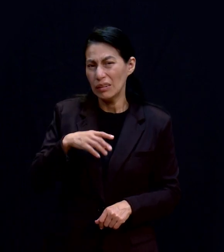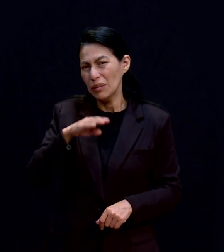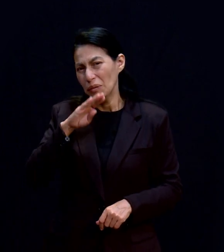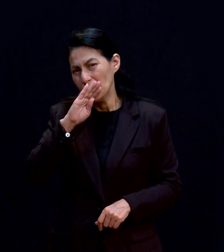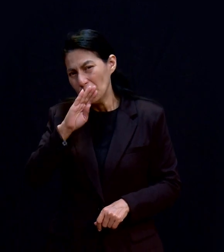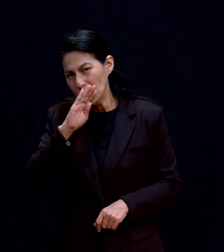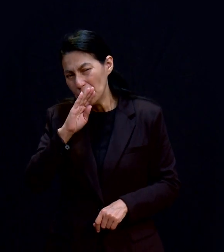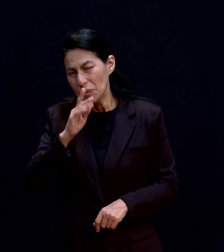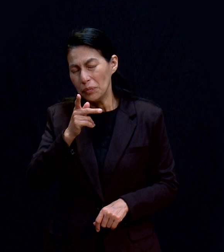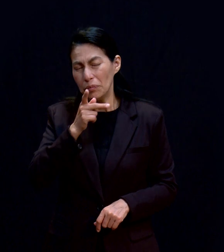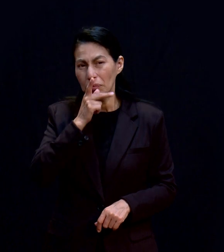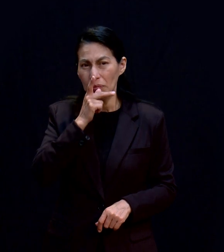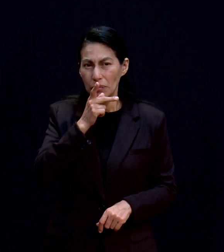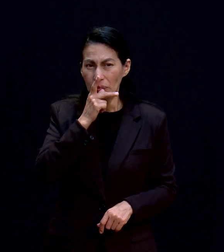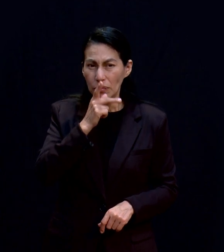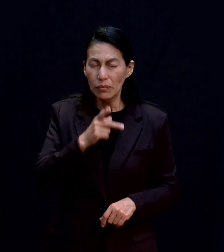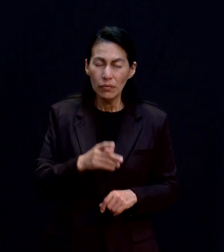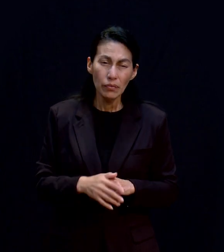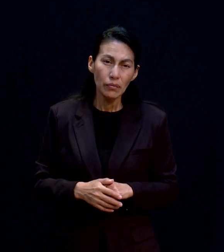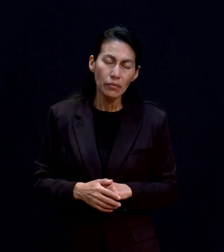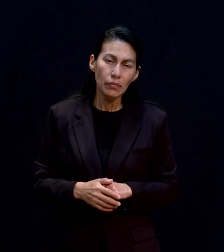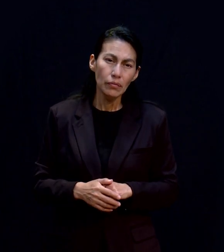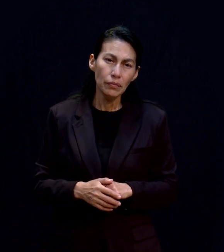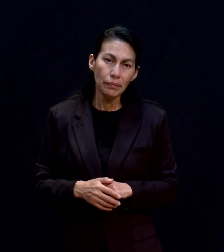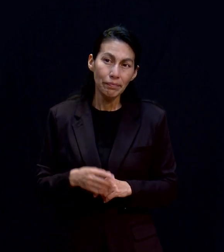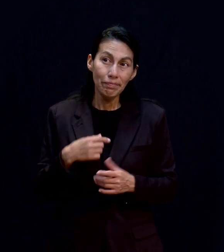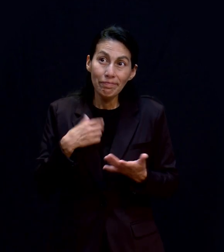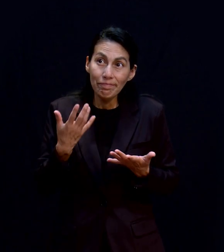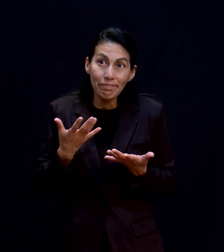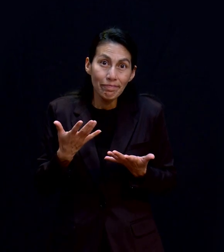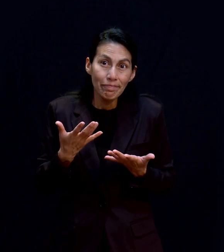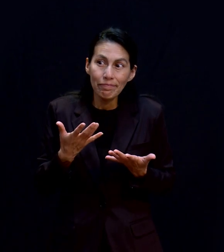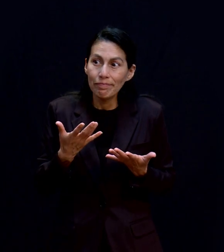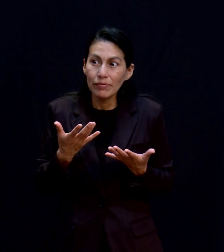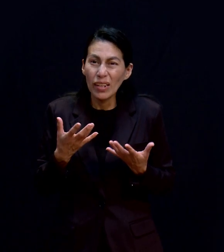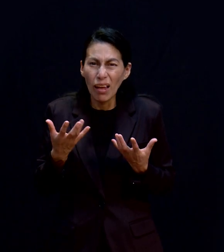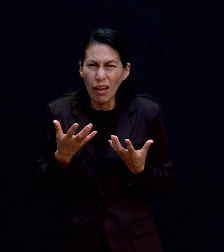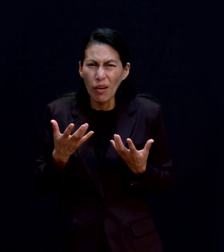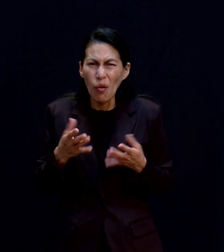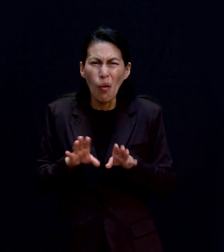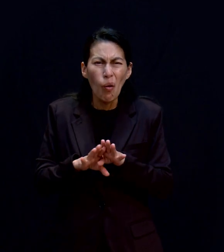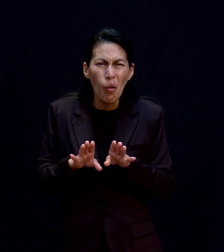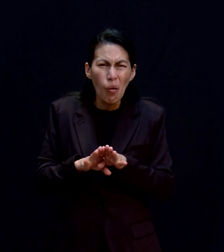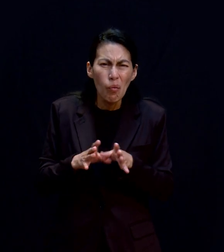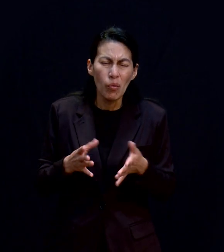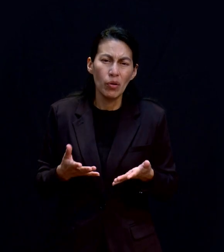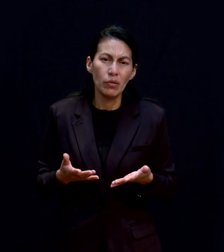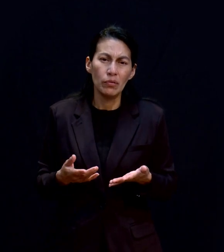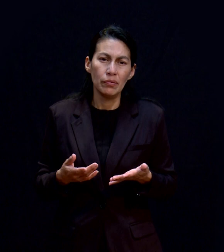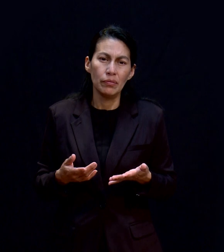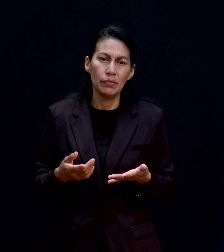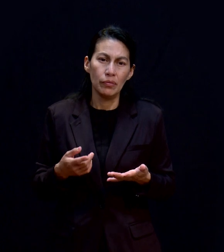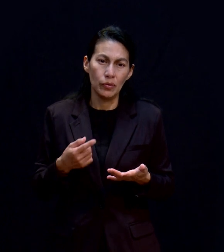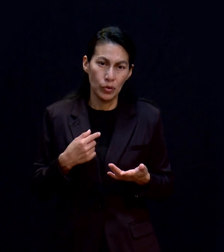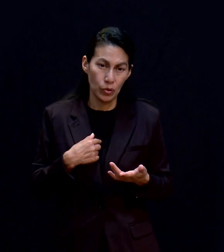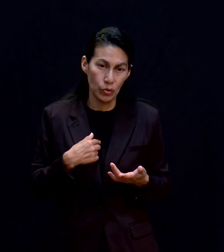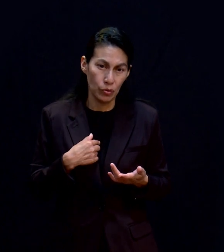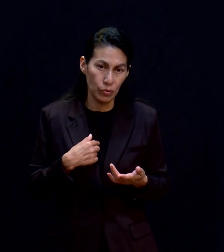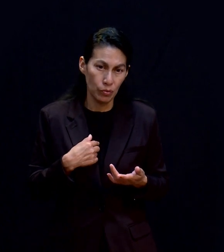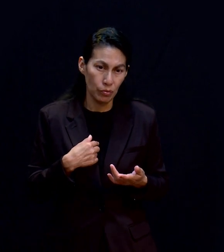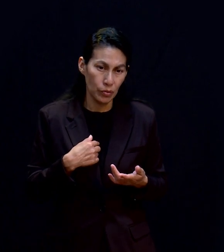mi madre mi padre y yo dije ahora qué hago porque yo tenía la oferta de ahora